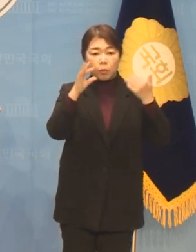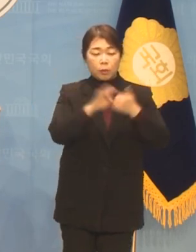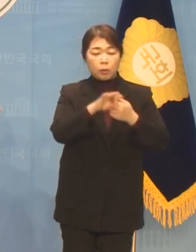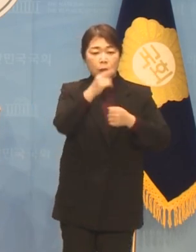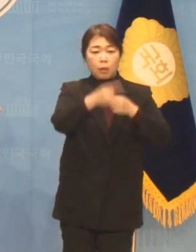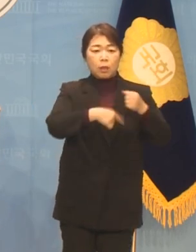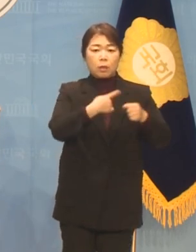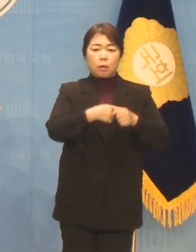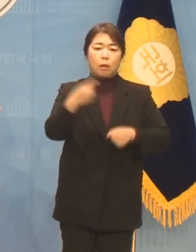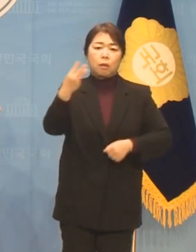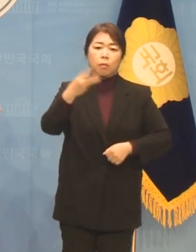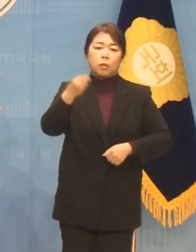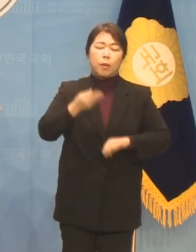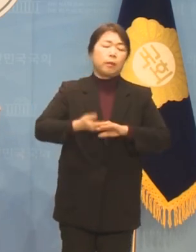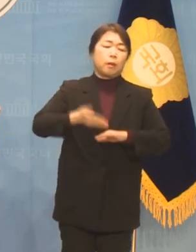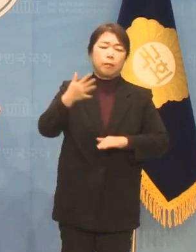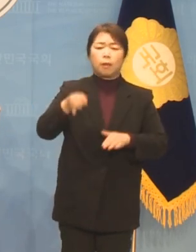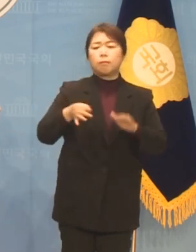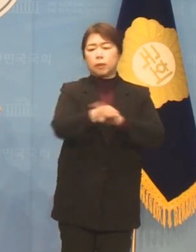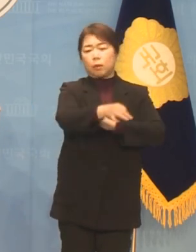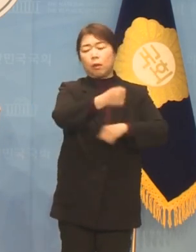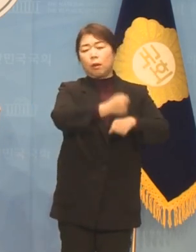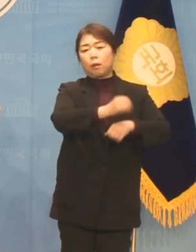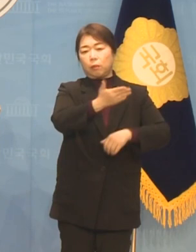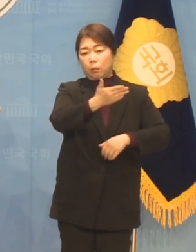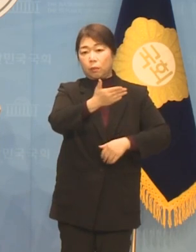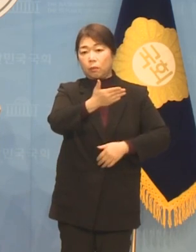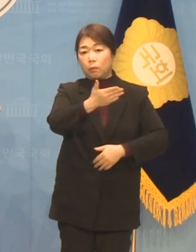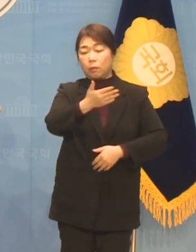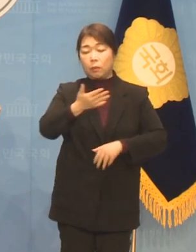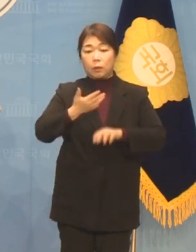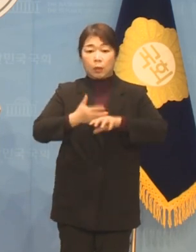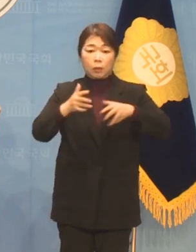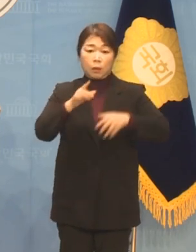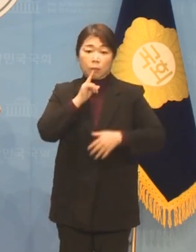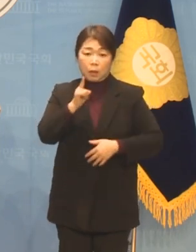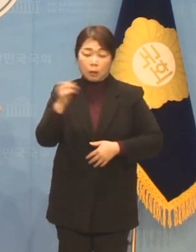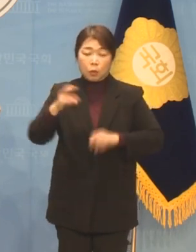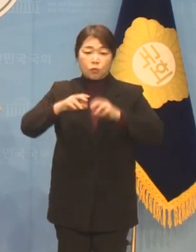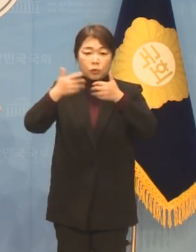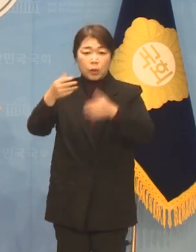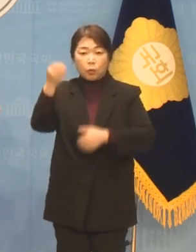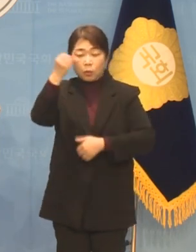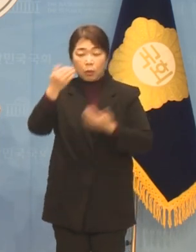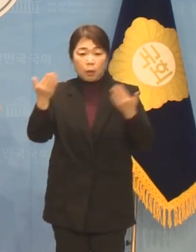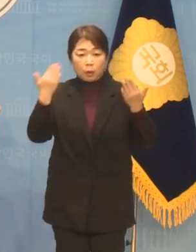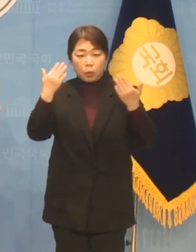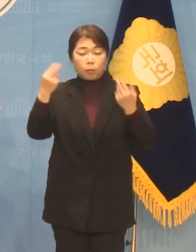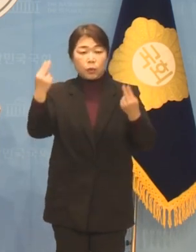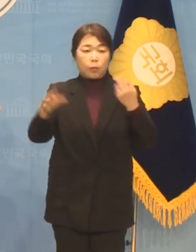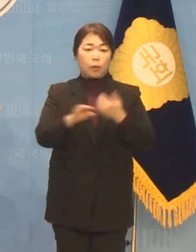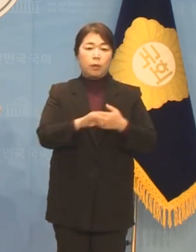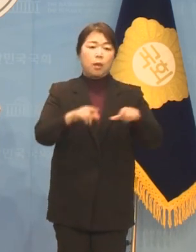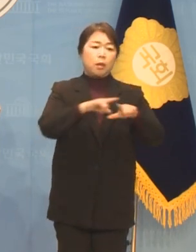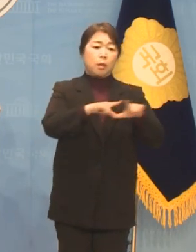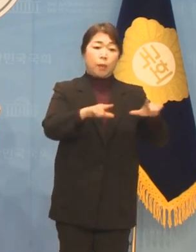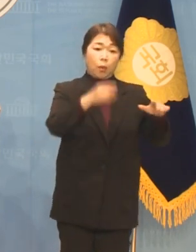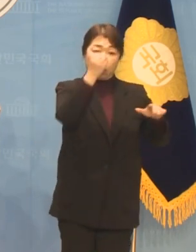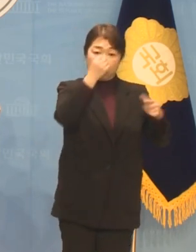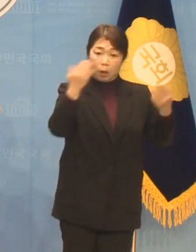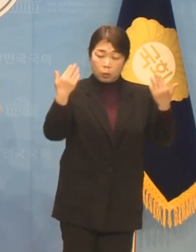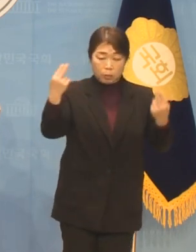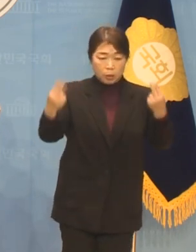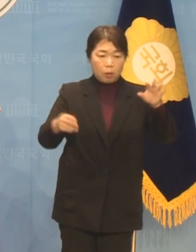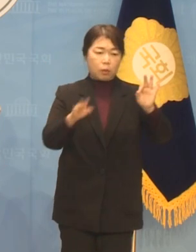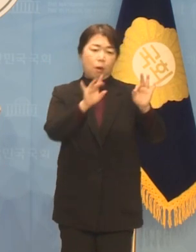3천만 원이 넘는 비용을 부담해야 하고 외고와 국제고도 매년 일반고의 10배가 넘는